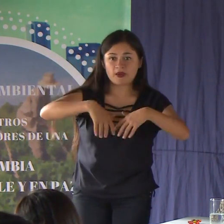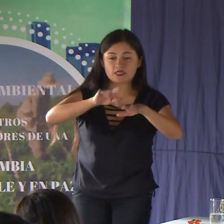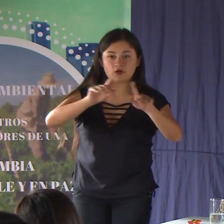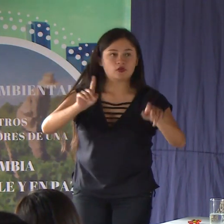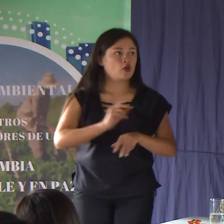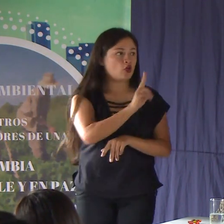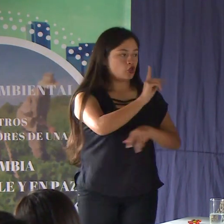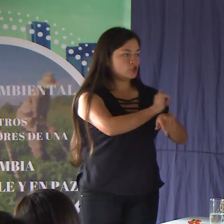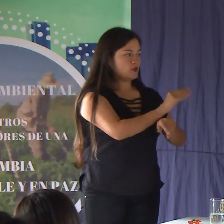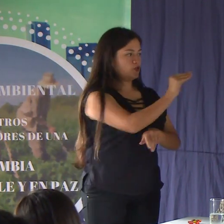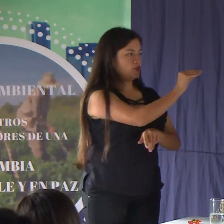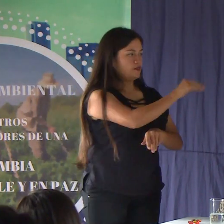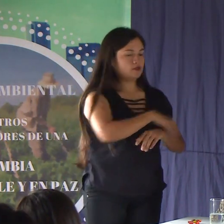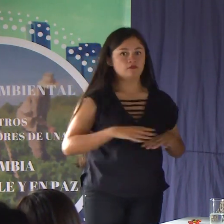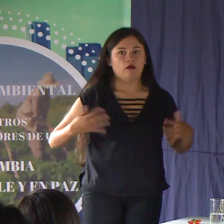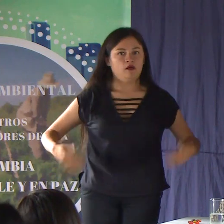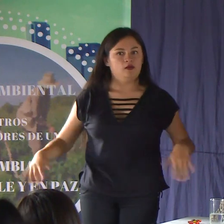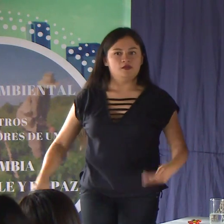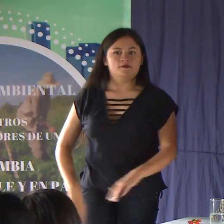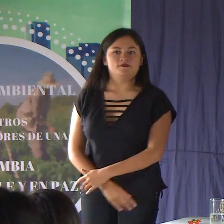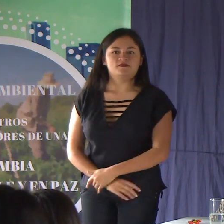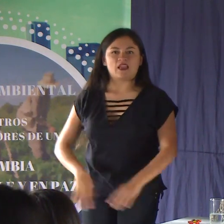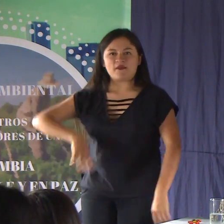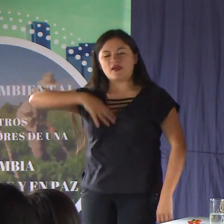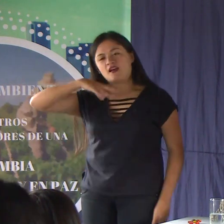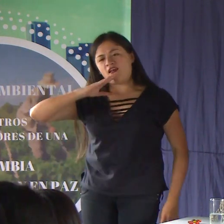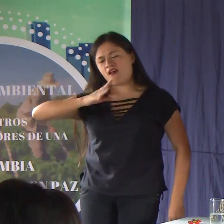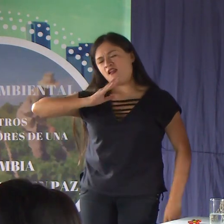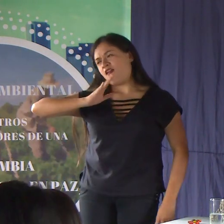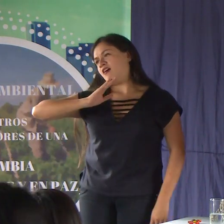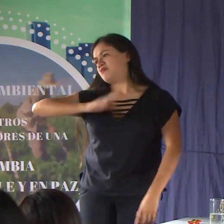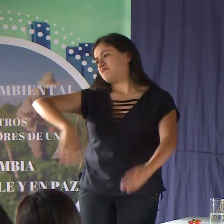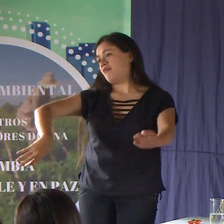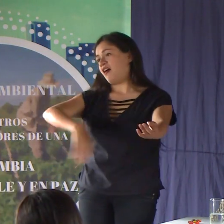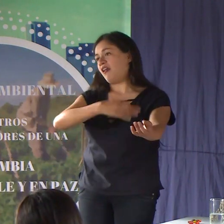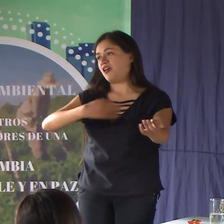minutos? Bueno, ya a mí me ponen a hablar y yo me oigo.